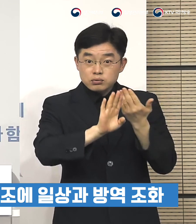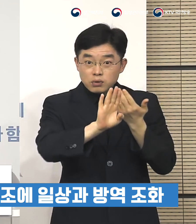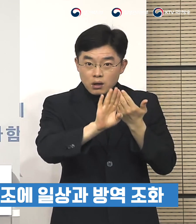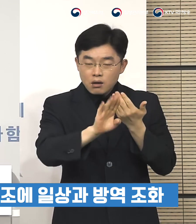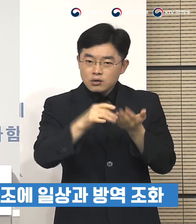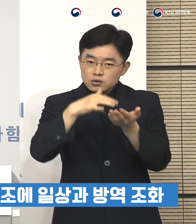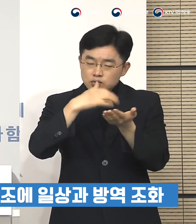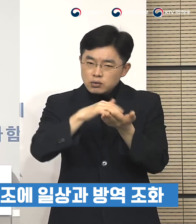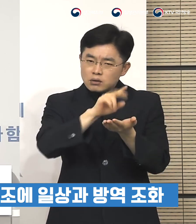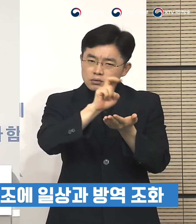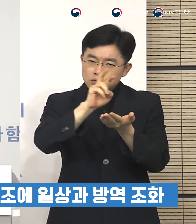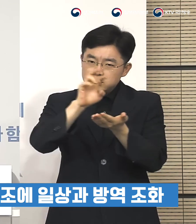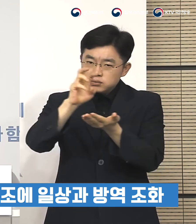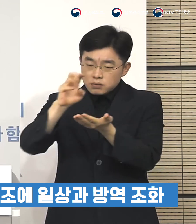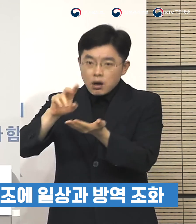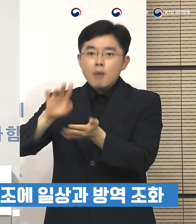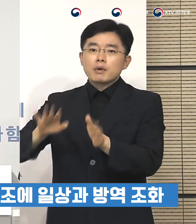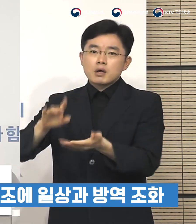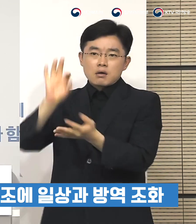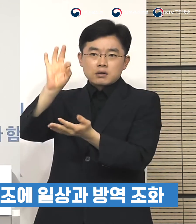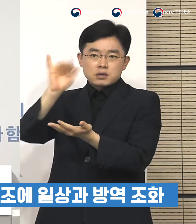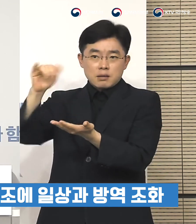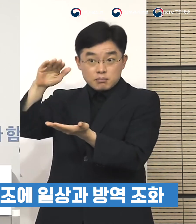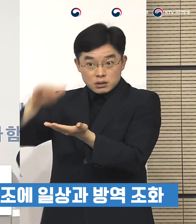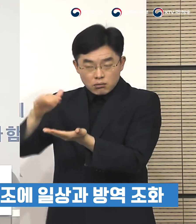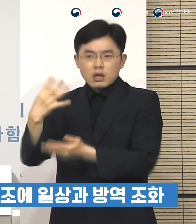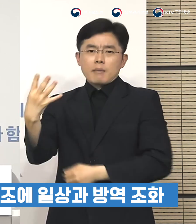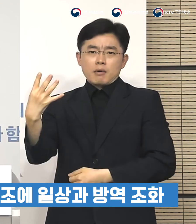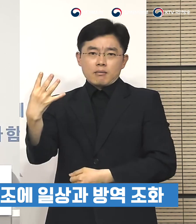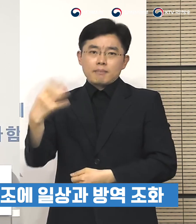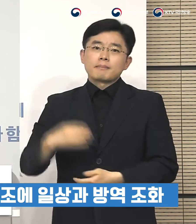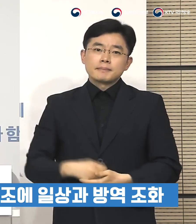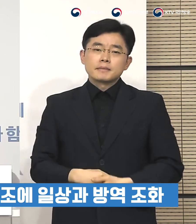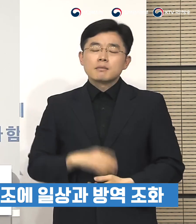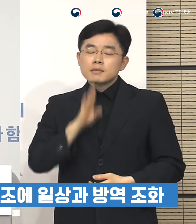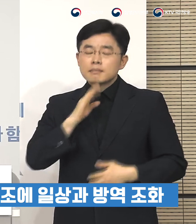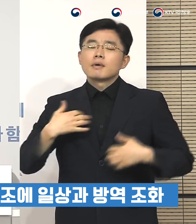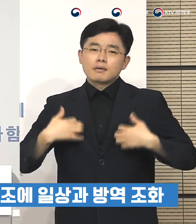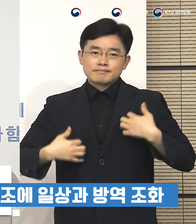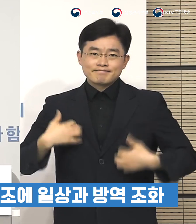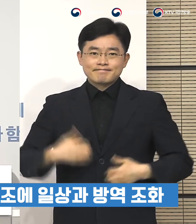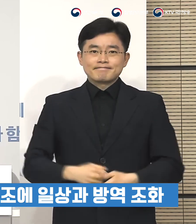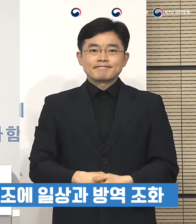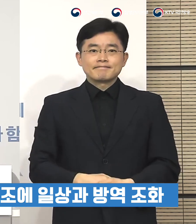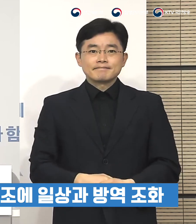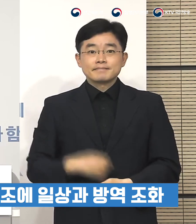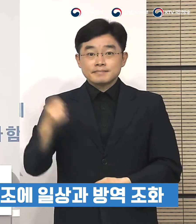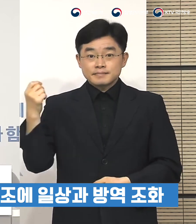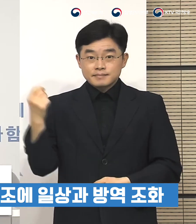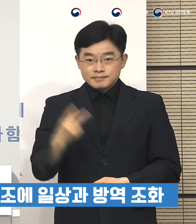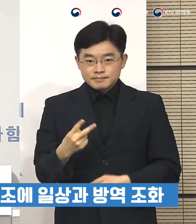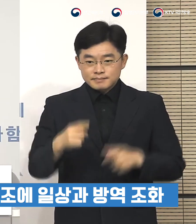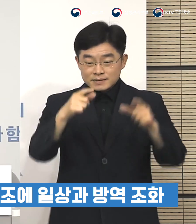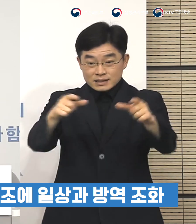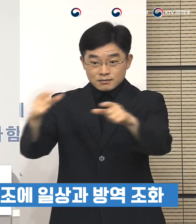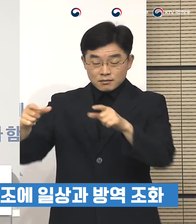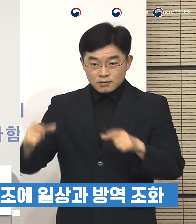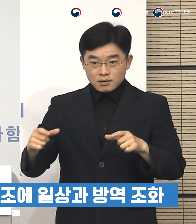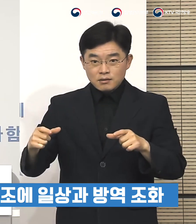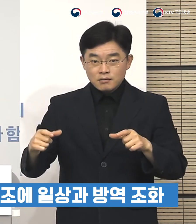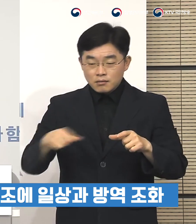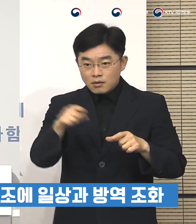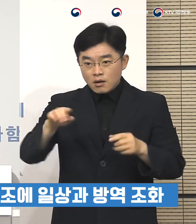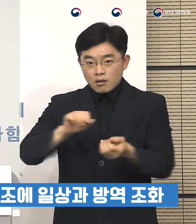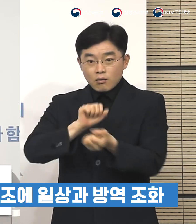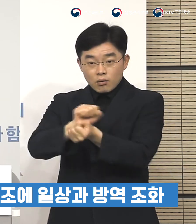처음으로 한 자릿수로 낮아진 반가운 수치입니다. 이뿐 아니라 지역사회 환자가 지속적으로